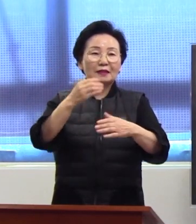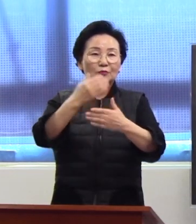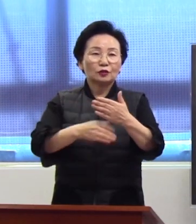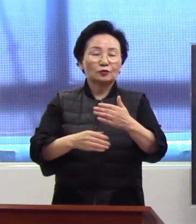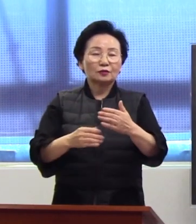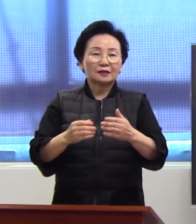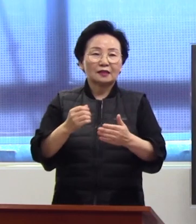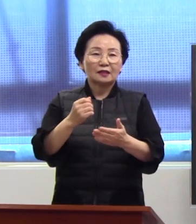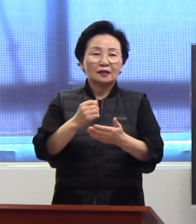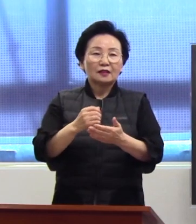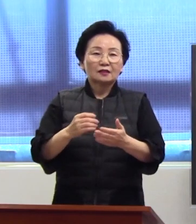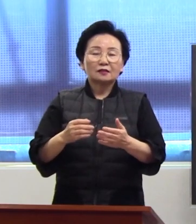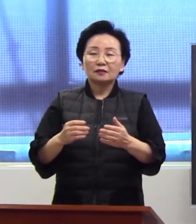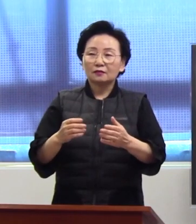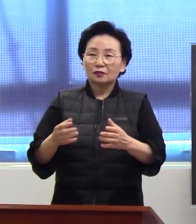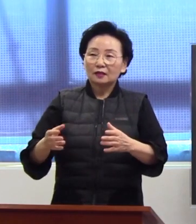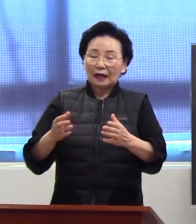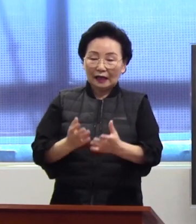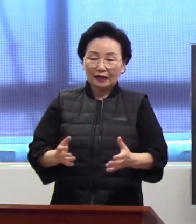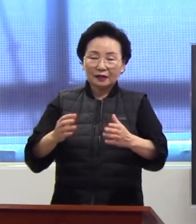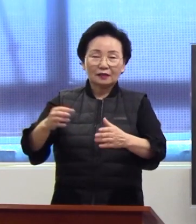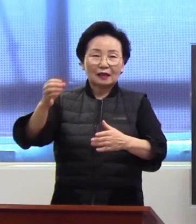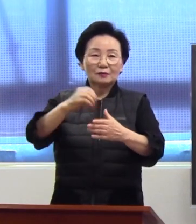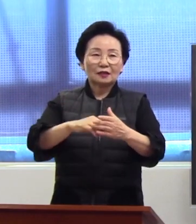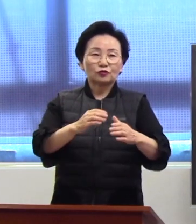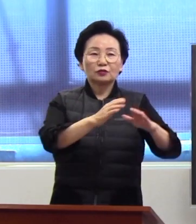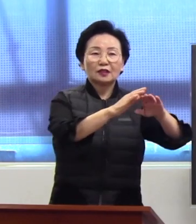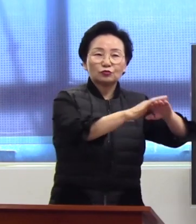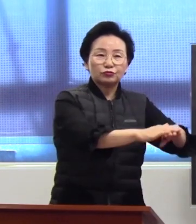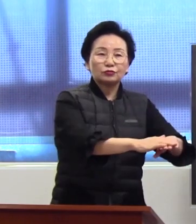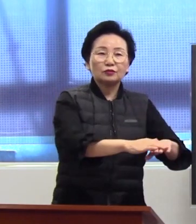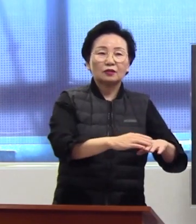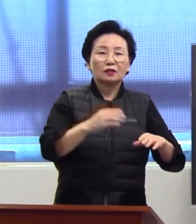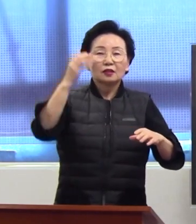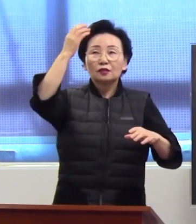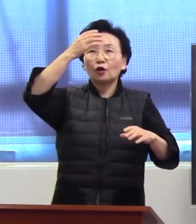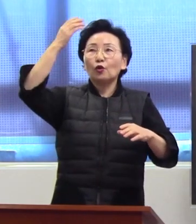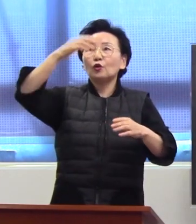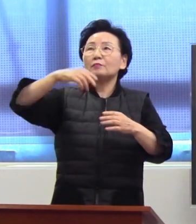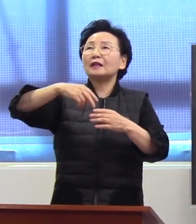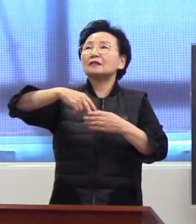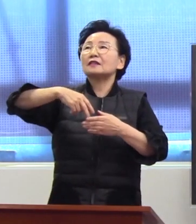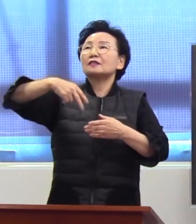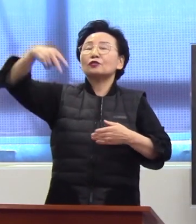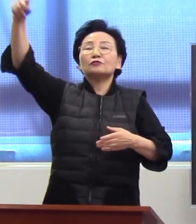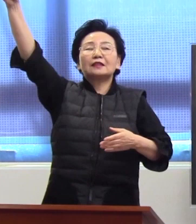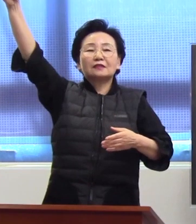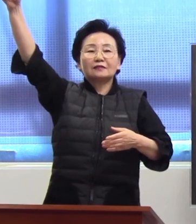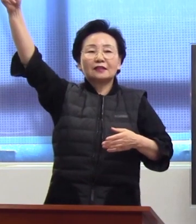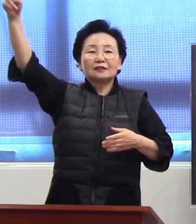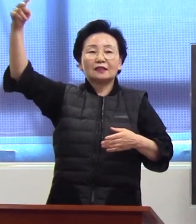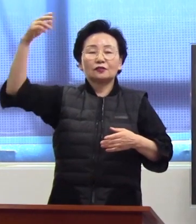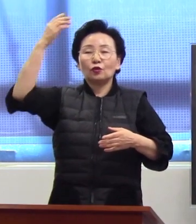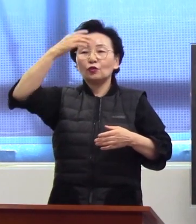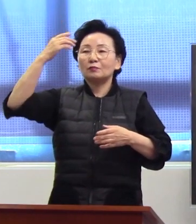남은 것도 그냥 그 항아리에다 담아가지고 그냥 두고 영혼만 천국 가는 거예요. 그냥